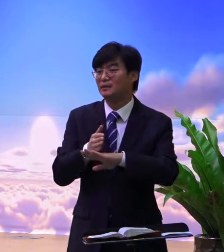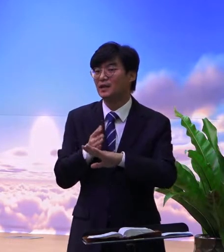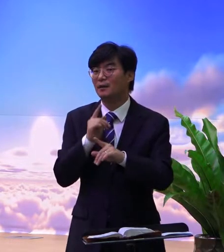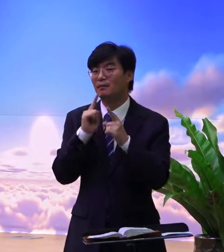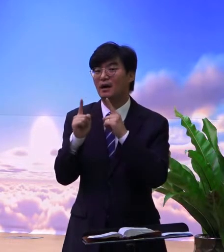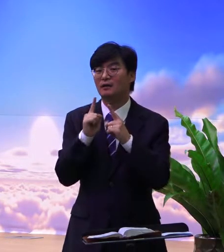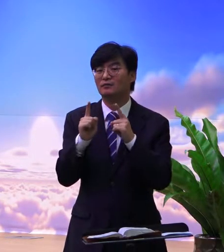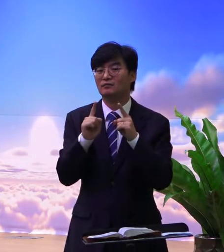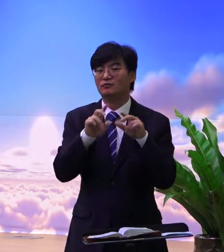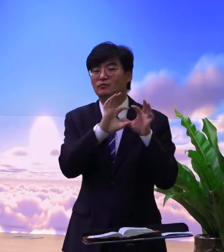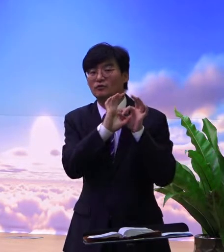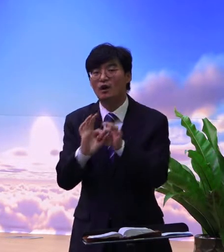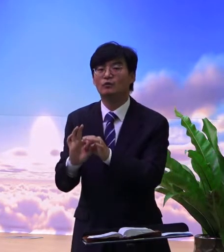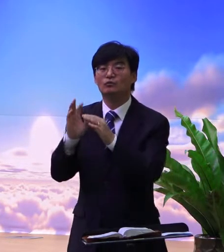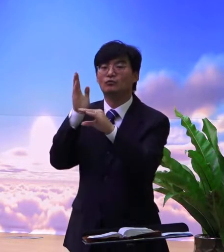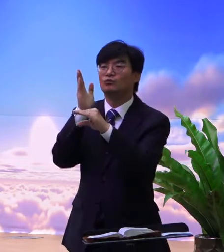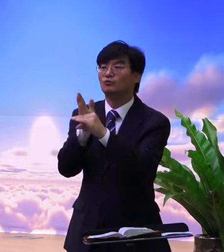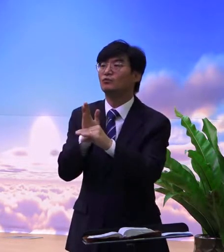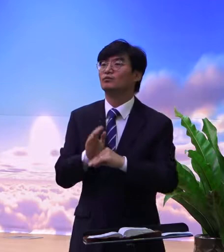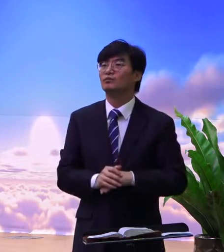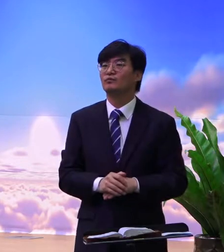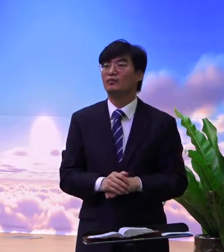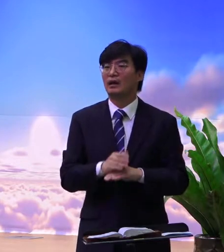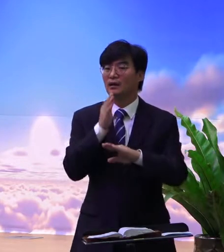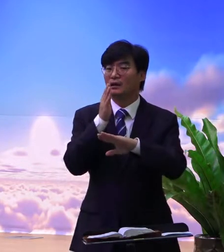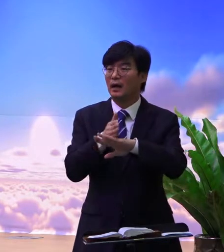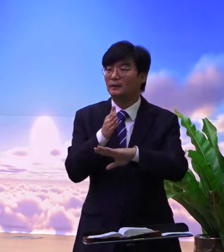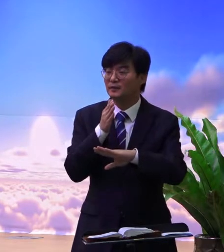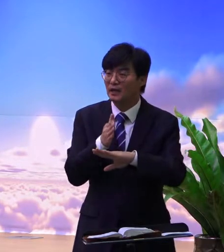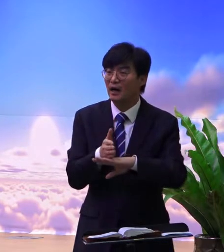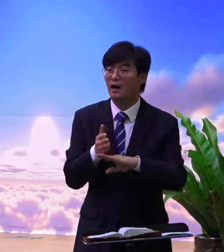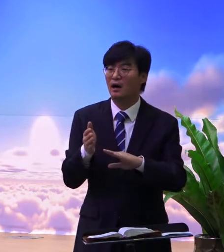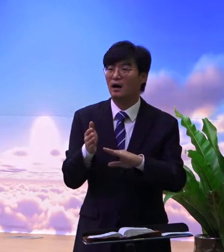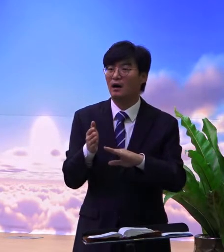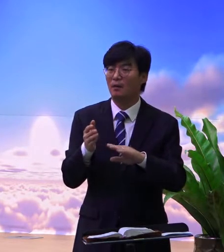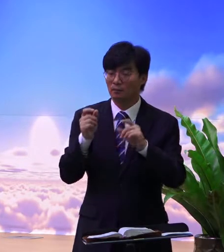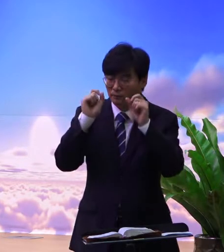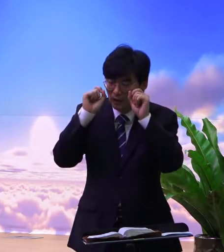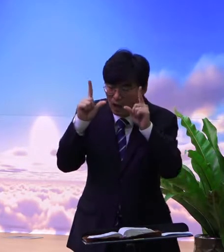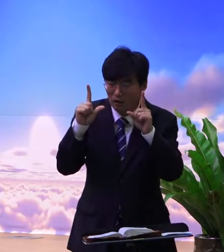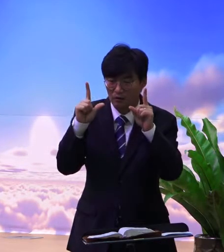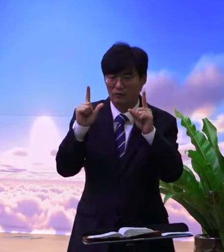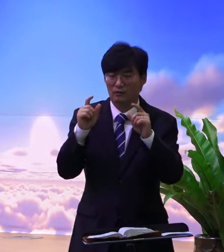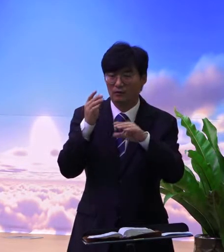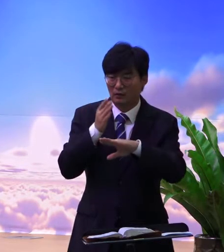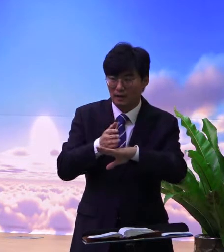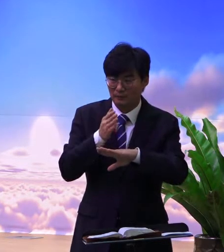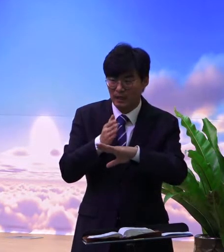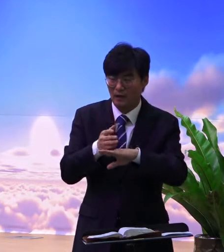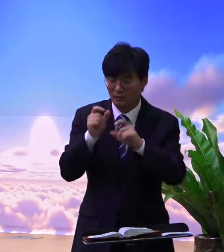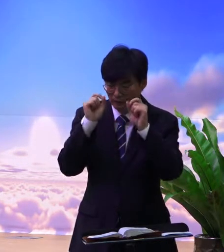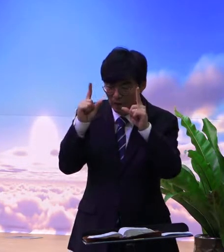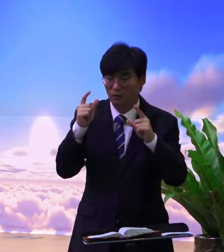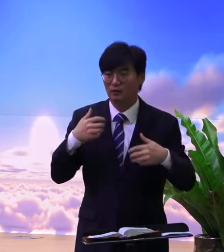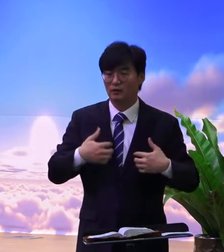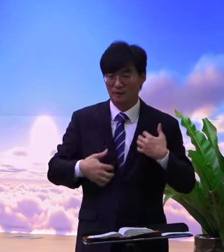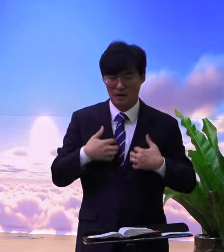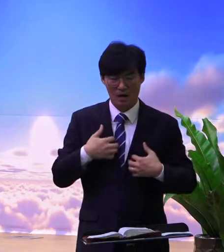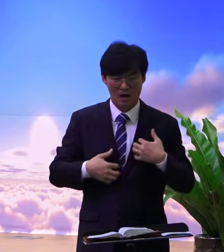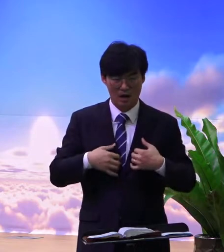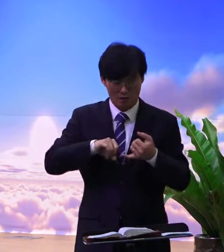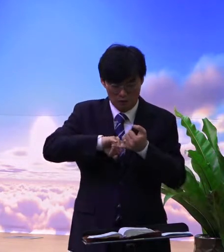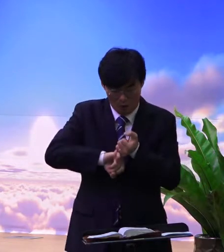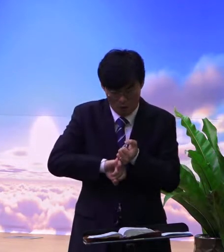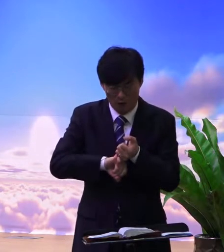여러분, 감사하라. 감사함으로 깨어 있으라. 하나님의 명령이 오늘 내게 주신